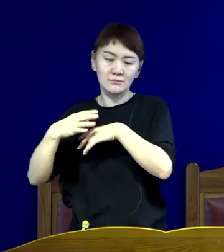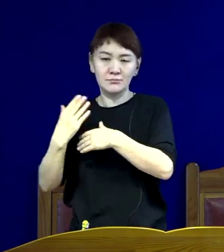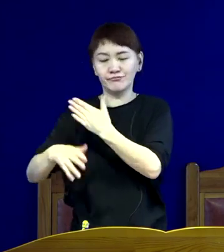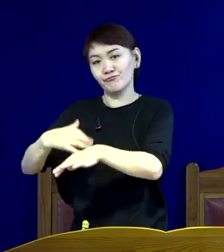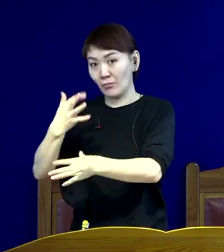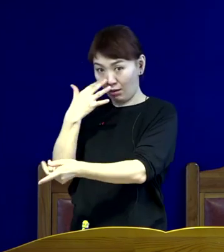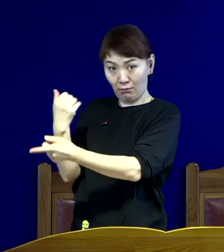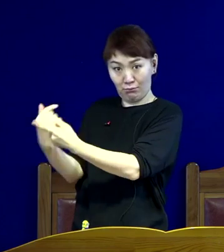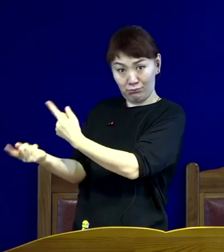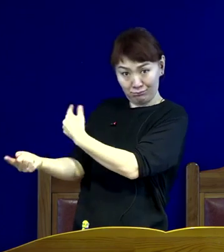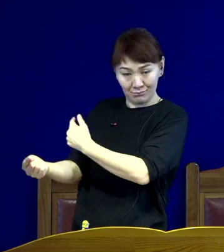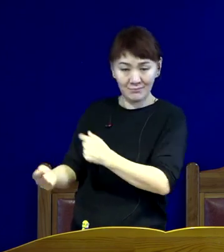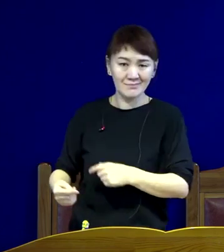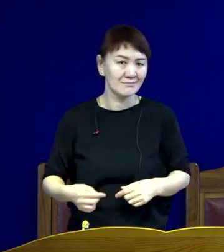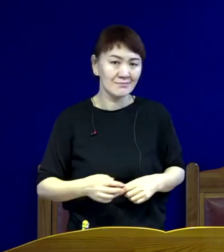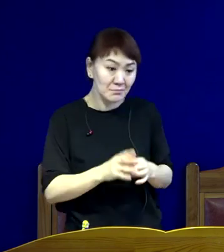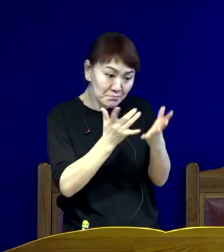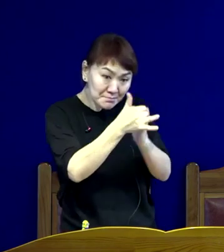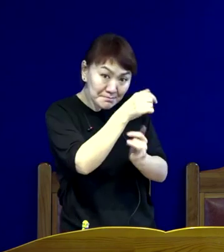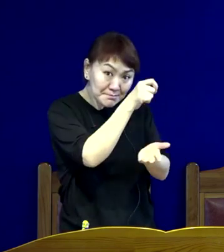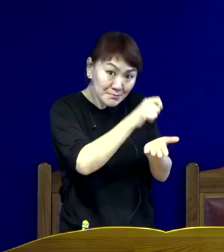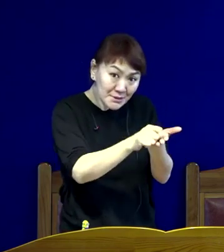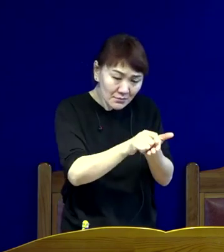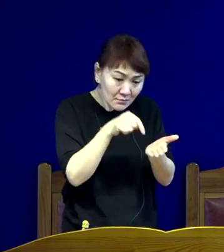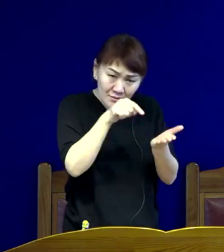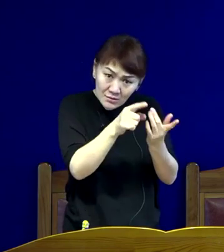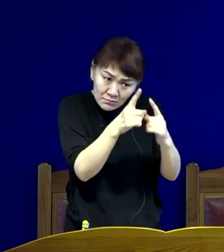Библиэр бол энэ нууц нь агуу юм аа гэж айлтангаа